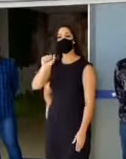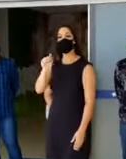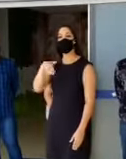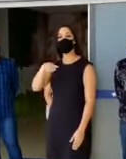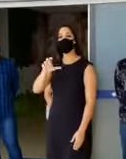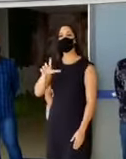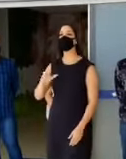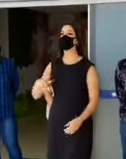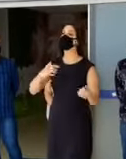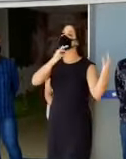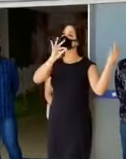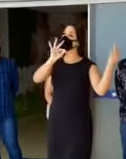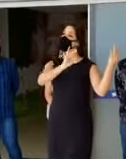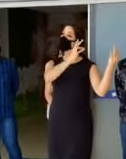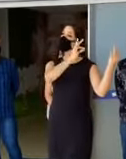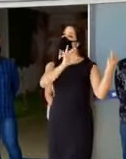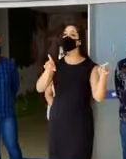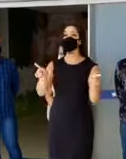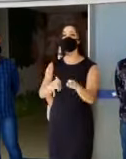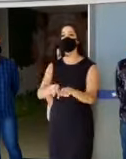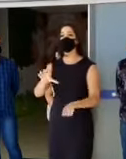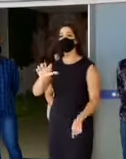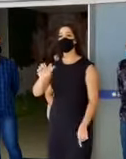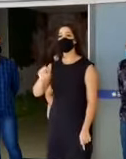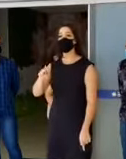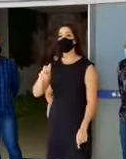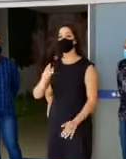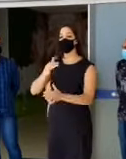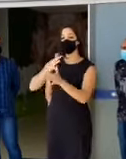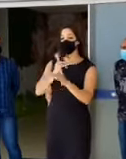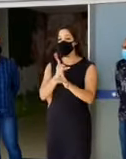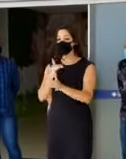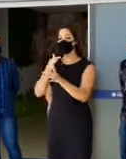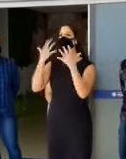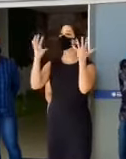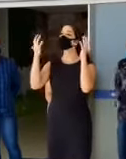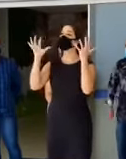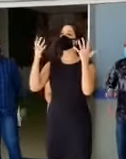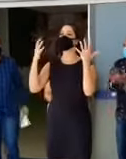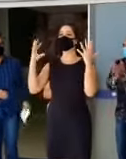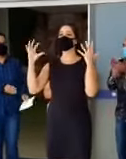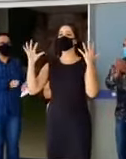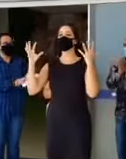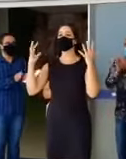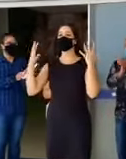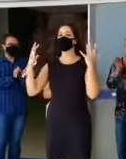banda, que nos agraciou com violino, e também ao Leandro, que está no saxofone, uma salva de palmas.